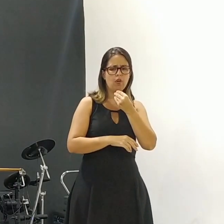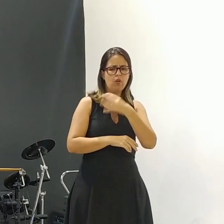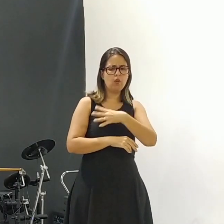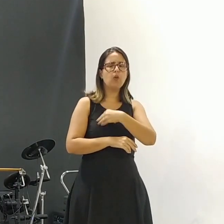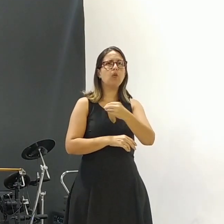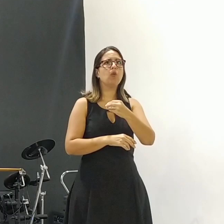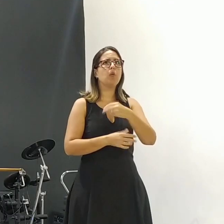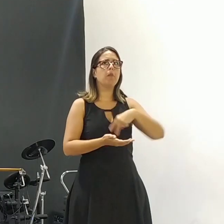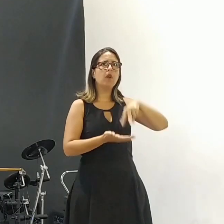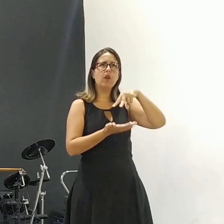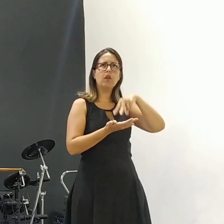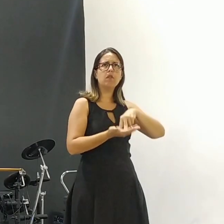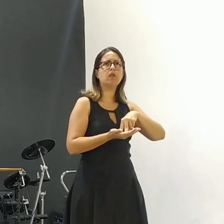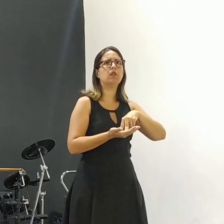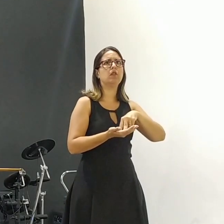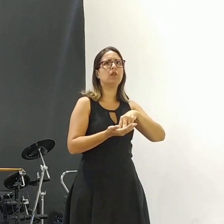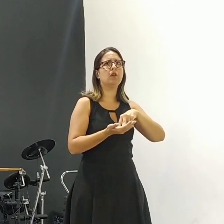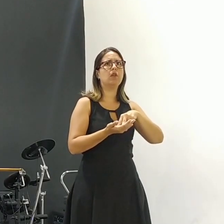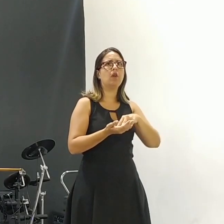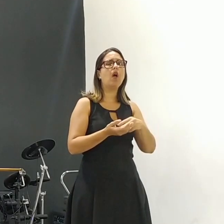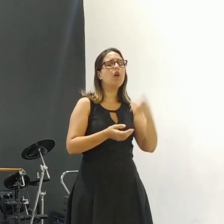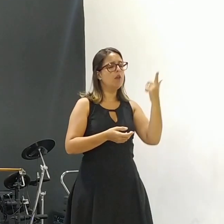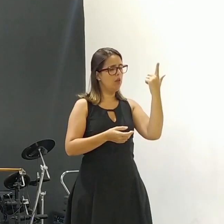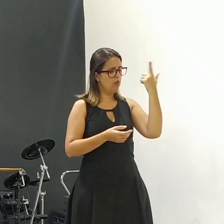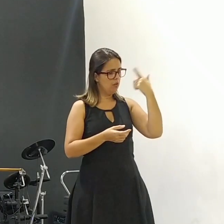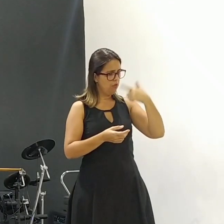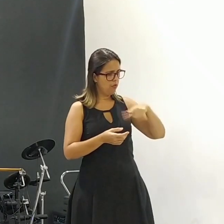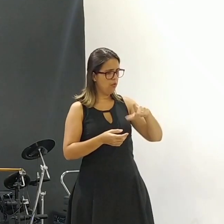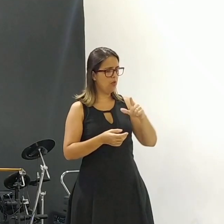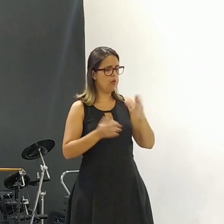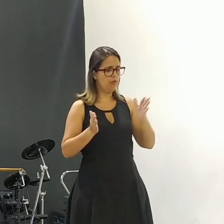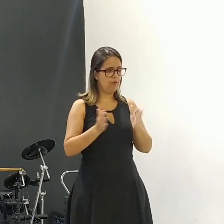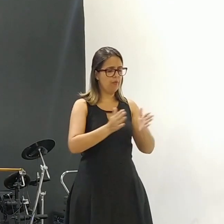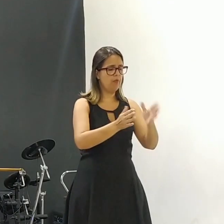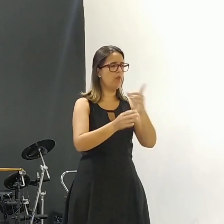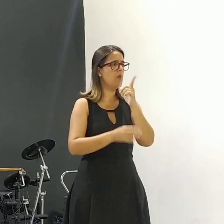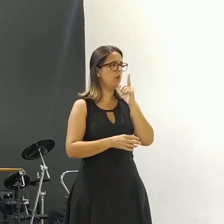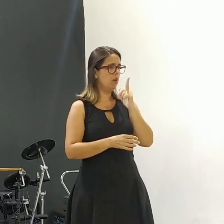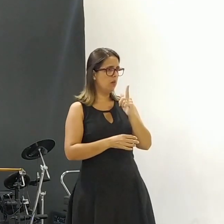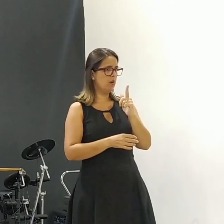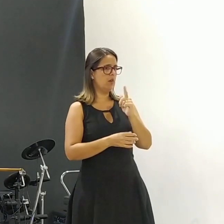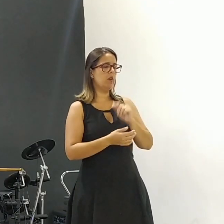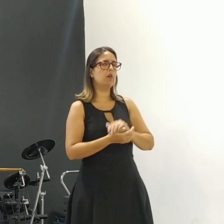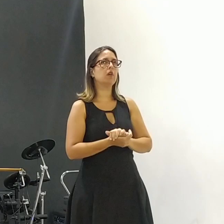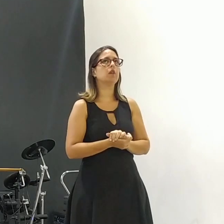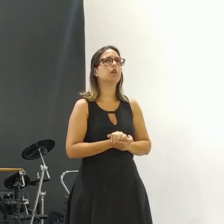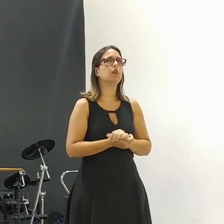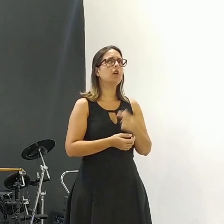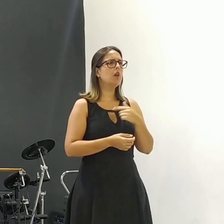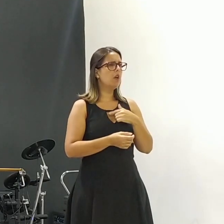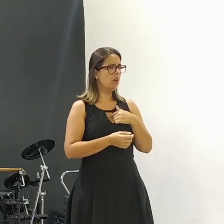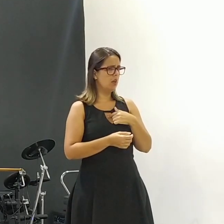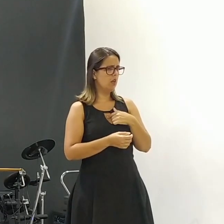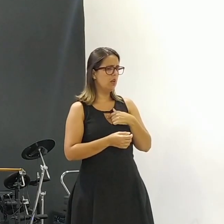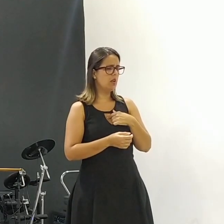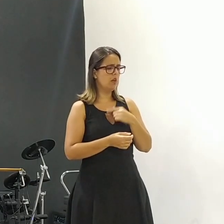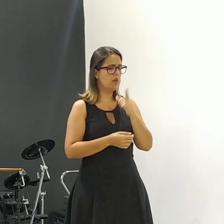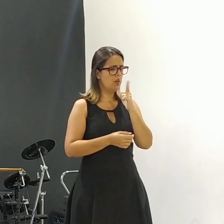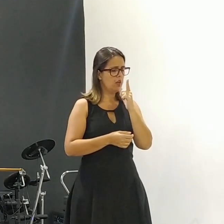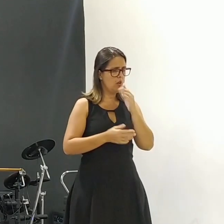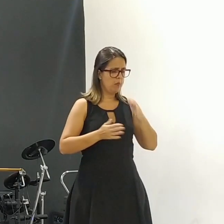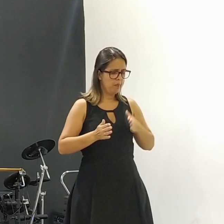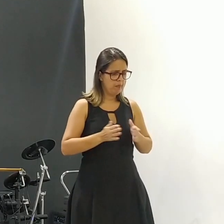me levantou e me tornou a trazer a margem do ribeiro, e tornando eu, eis que à margem